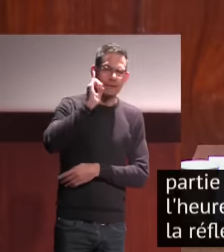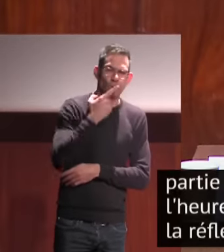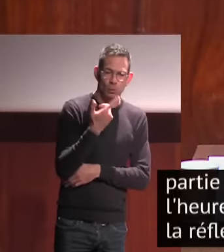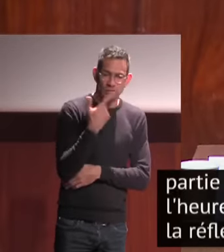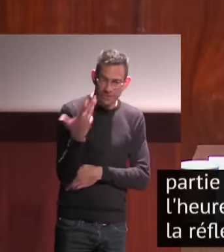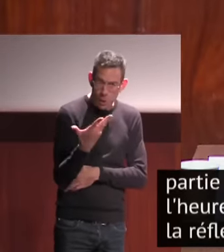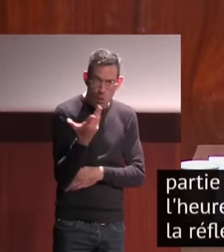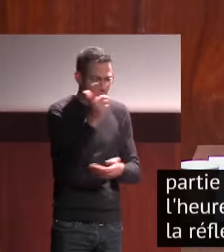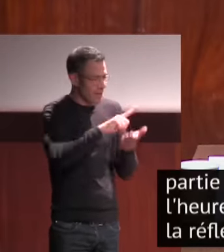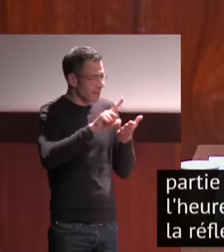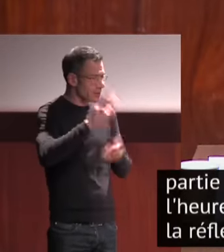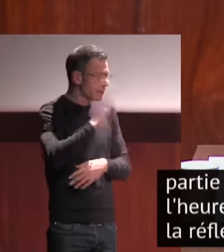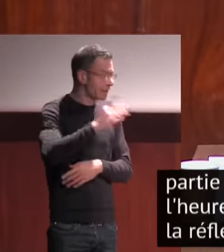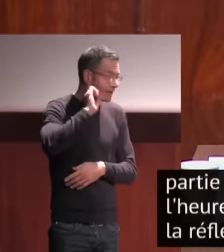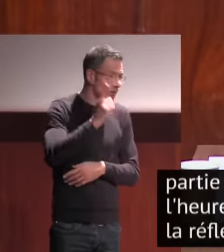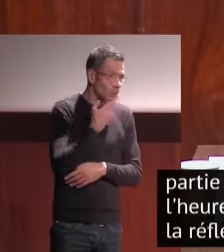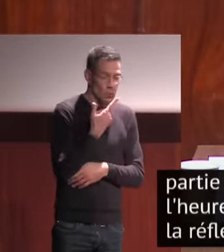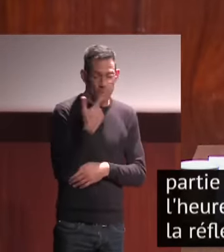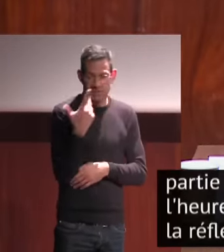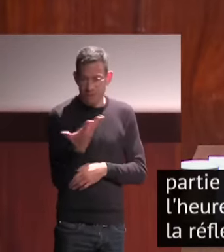sourde.